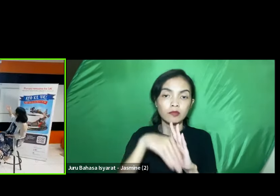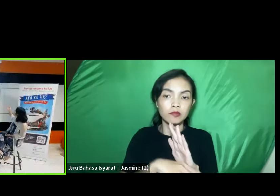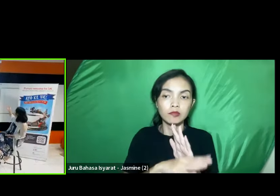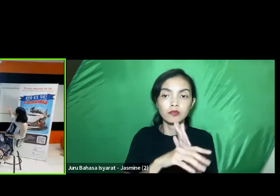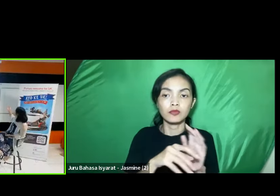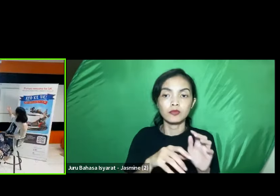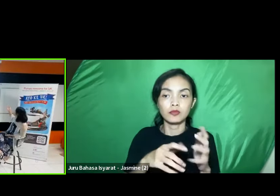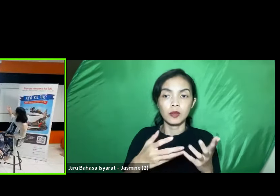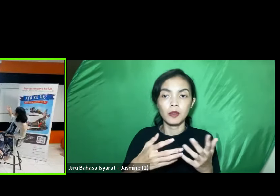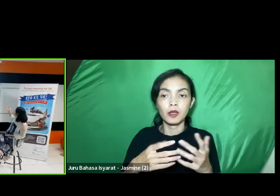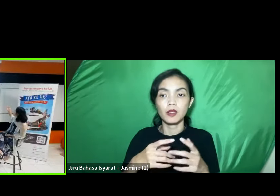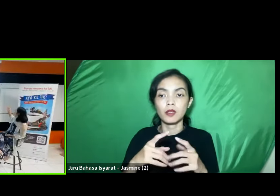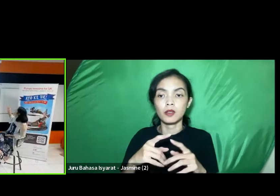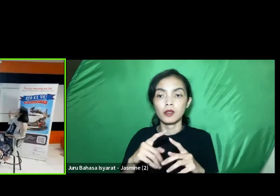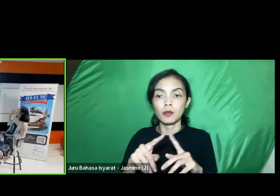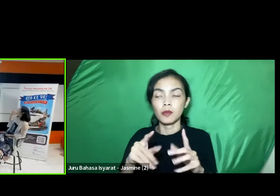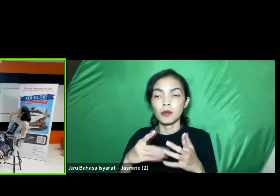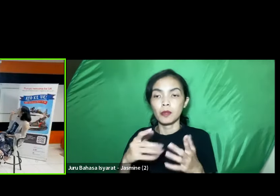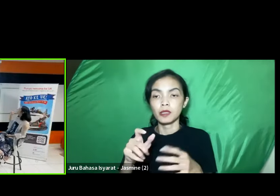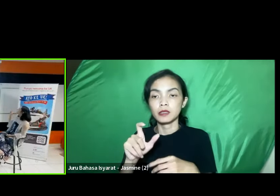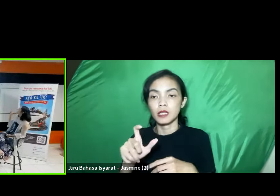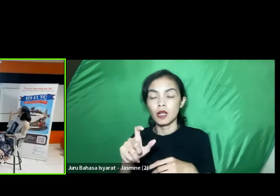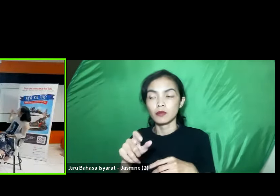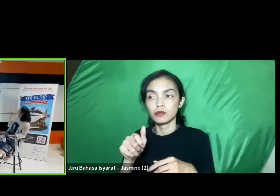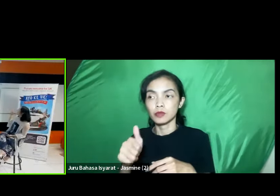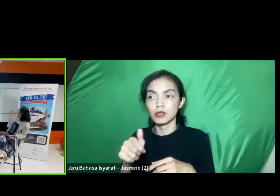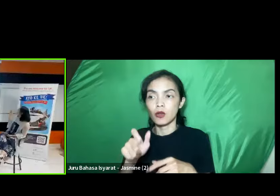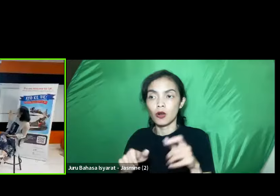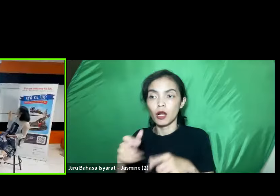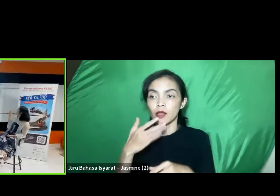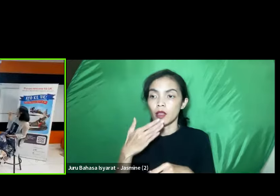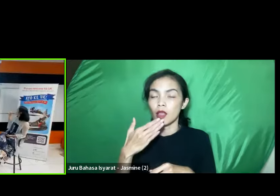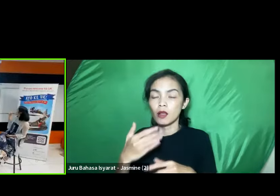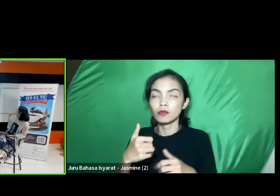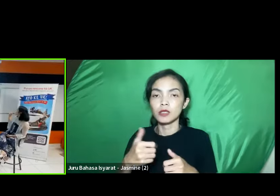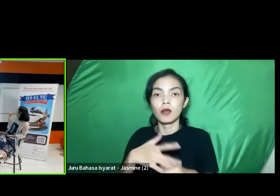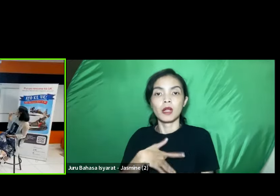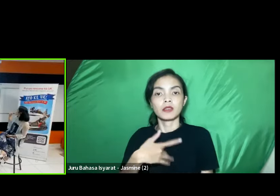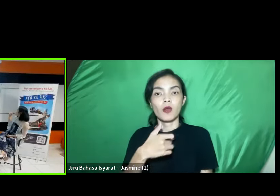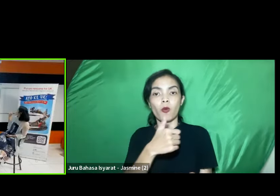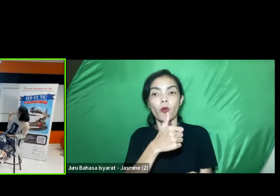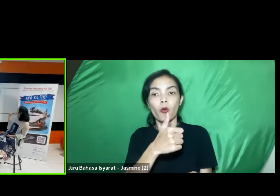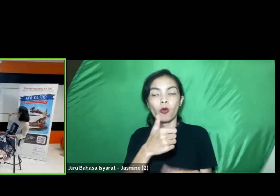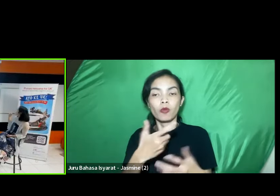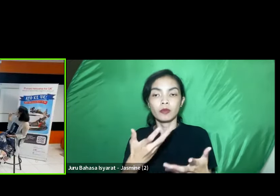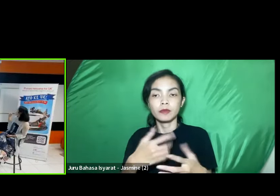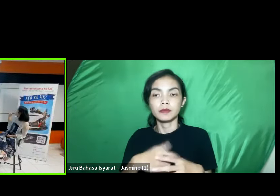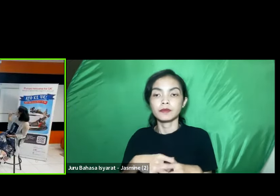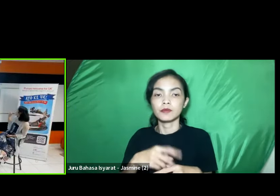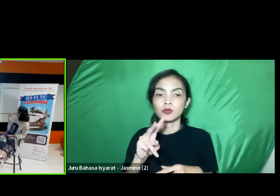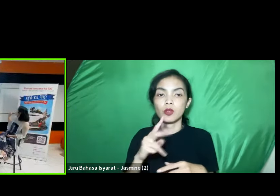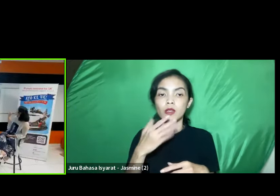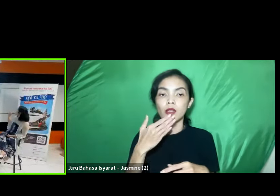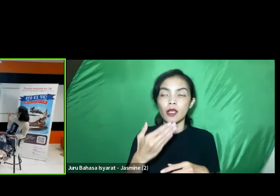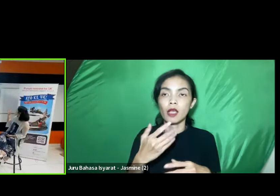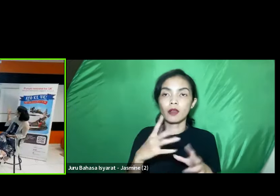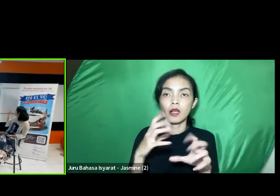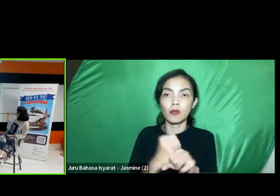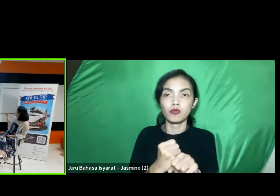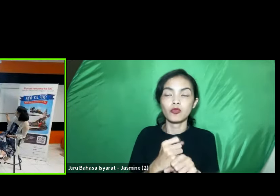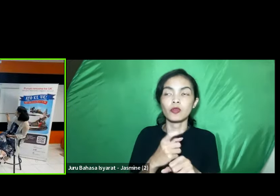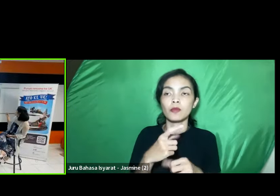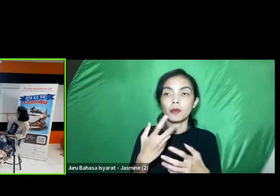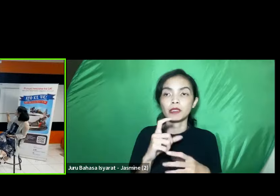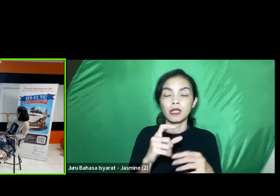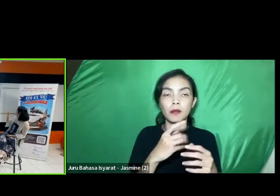baiknya supaya tetap memberikan kesan baik kepada panis Oke Jadi Dua pertanyaan ini mungkin bisa digabung ya jadi tentang bagaimana kita bisa mencari